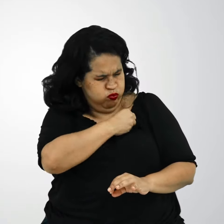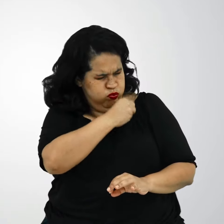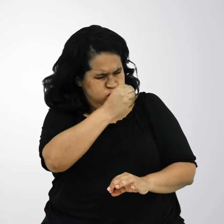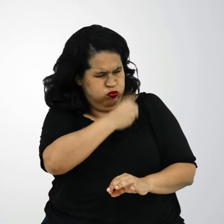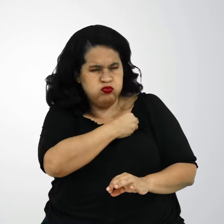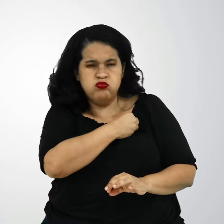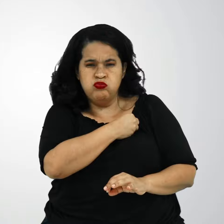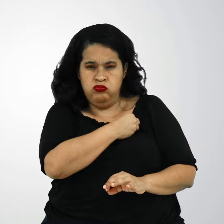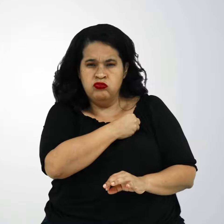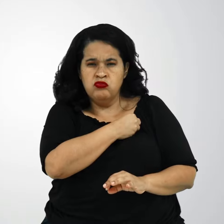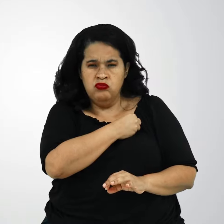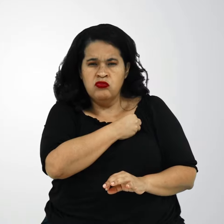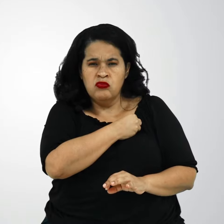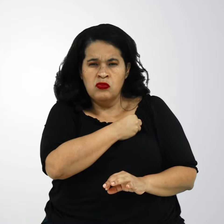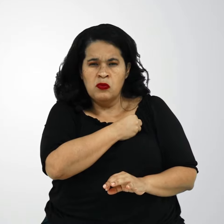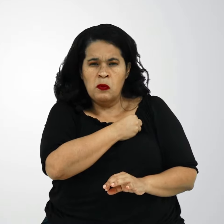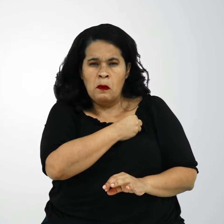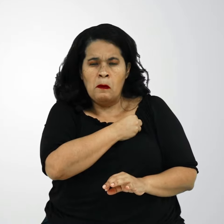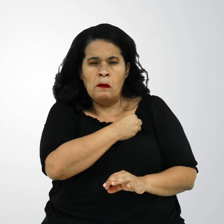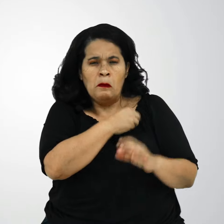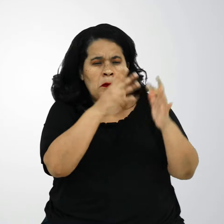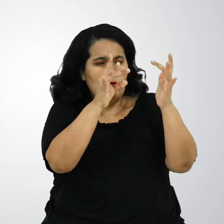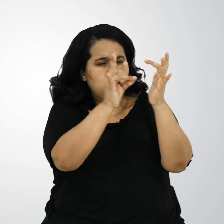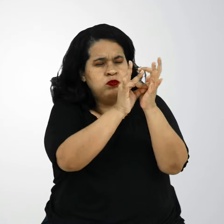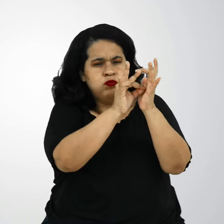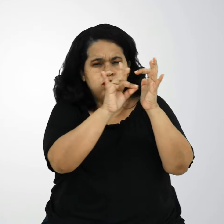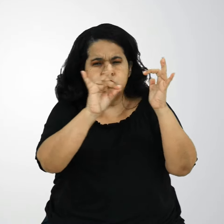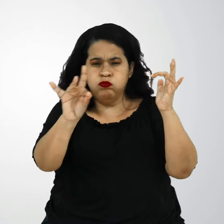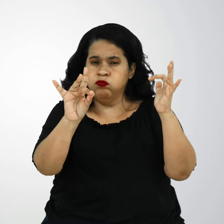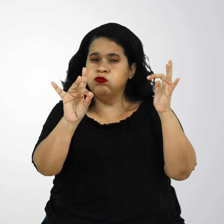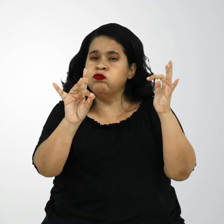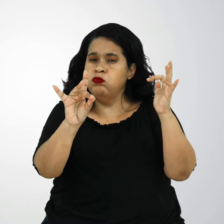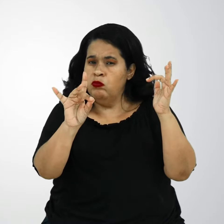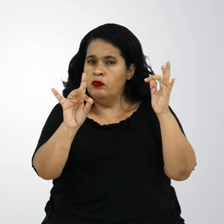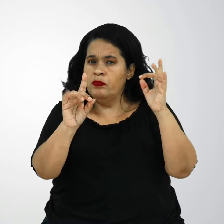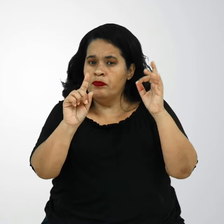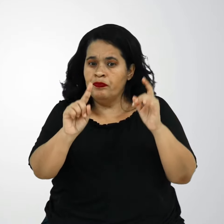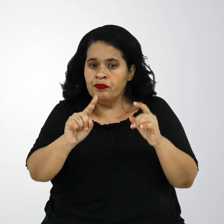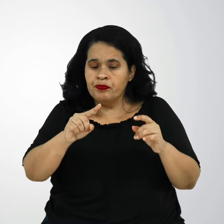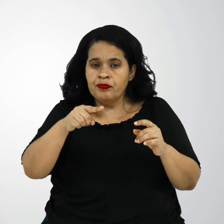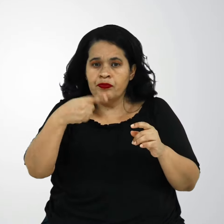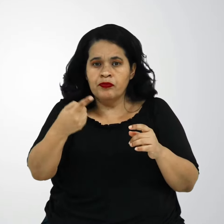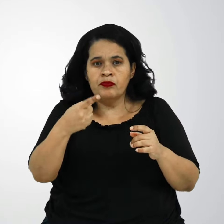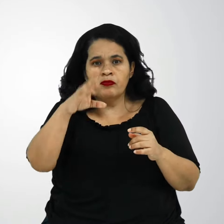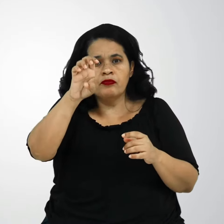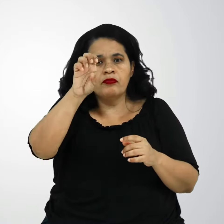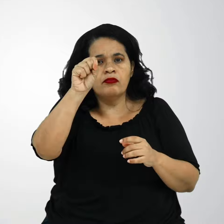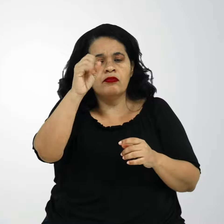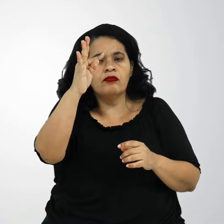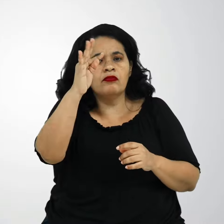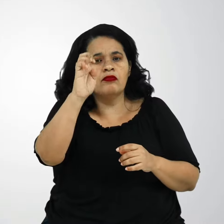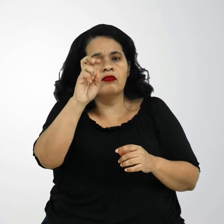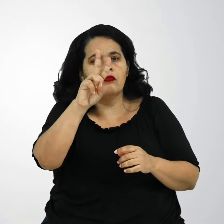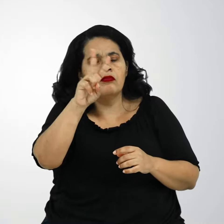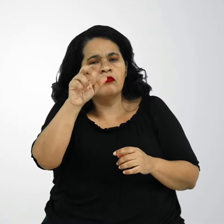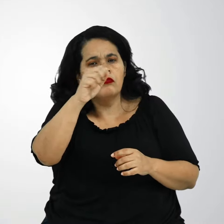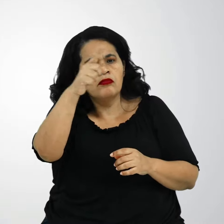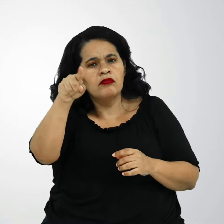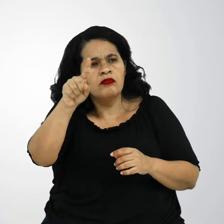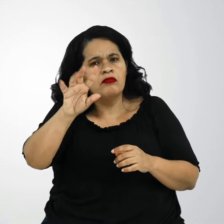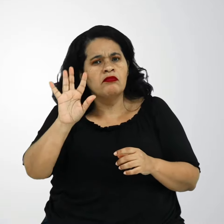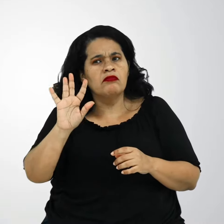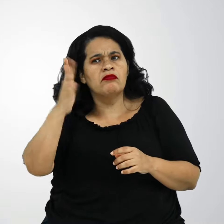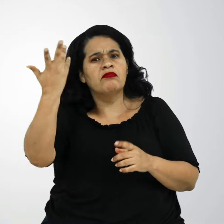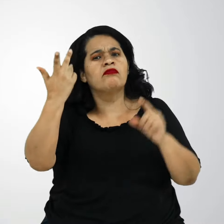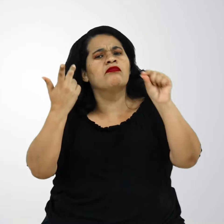cancelado, a expiação seria completa, o povo seria... Nada disso acontece depois da morte de Estevão, isso acontece? Nada disso acontece.